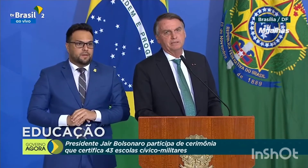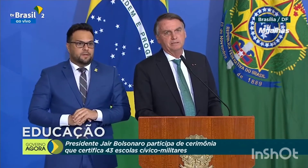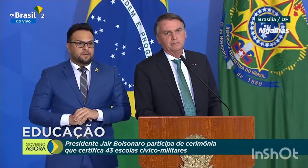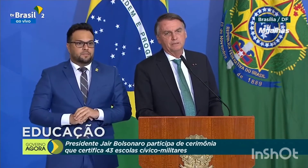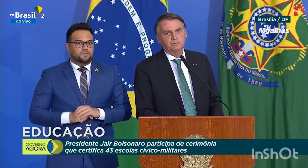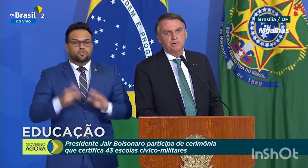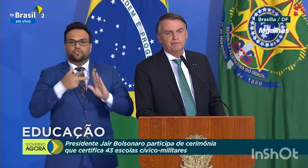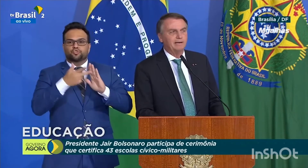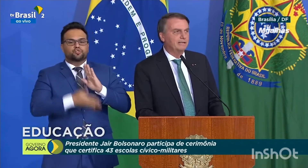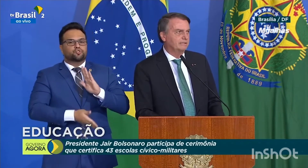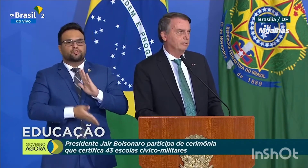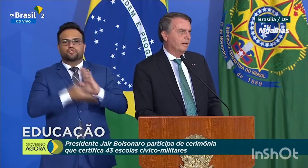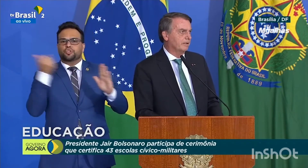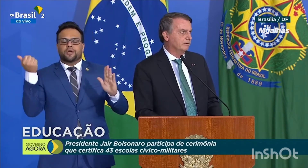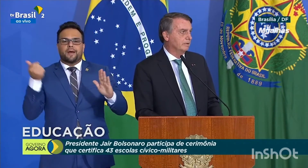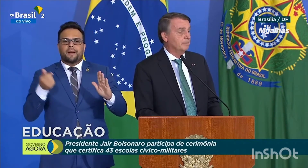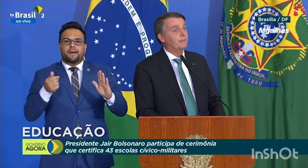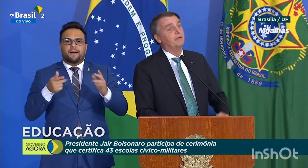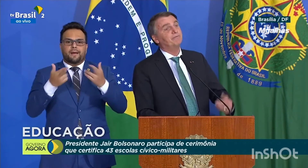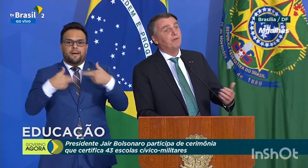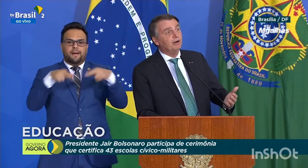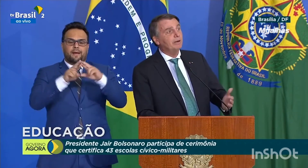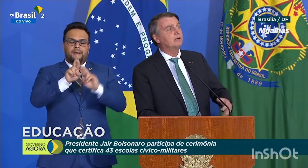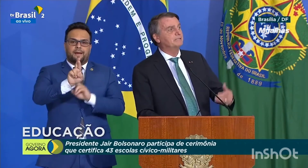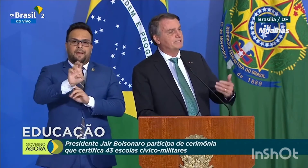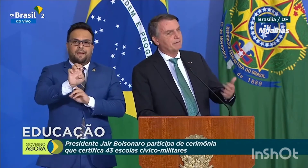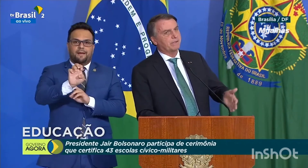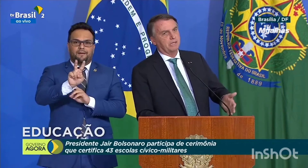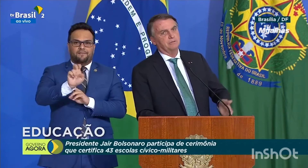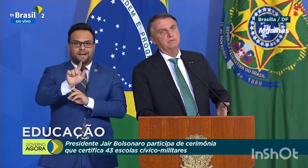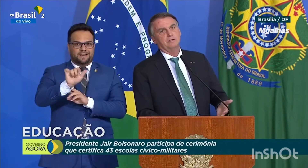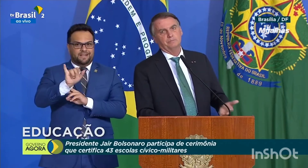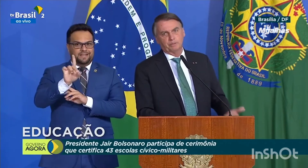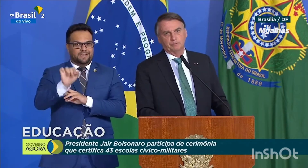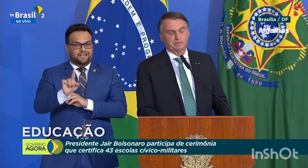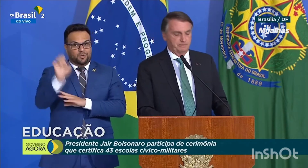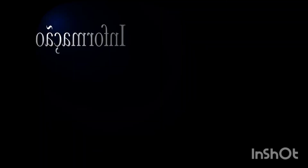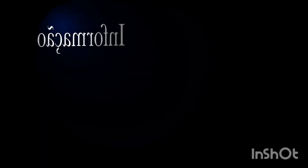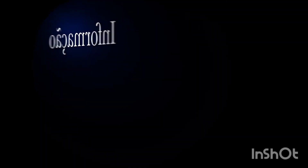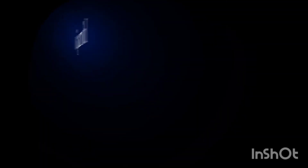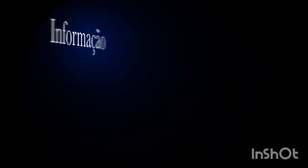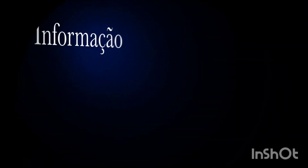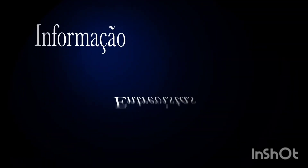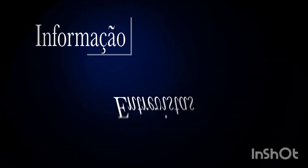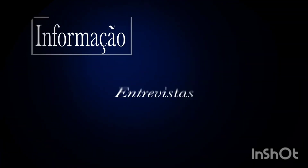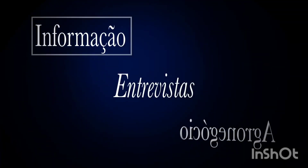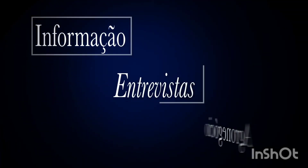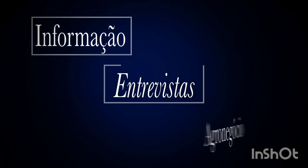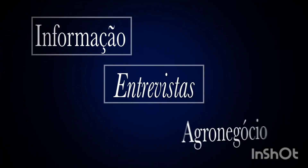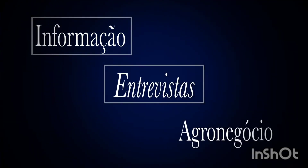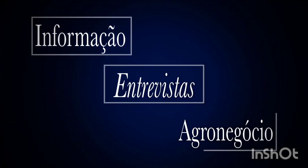extinguir o revalida no Brasil pela forma como estava sendo um